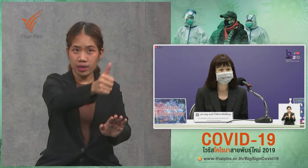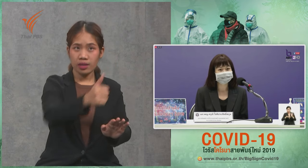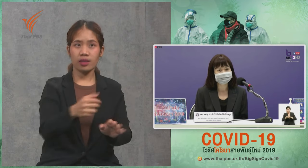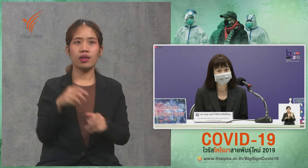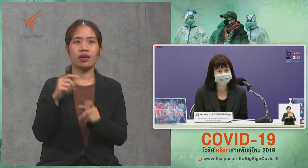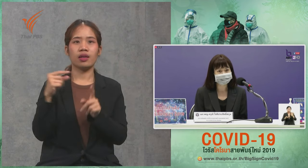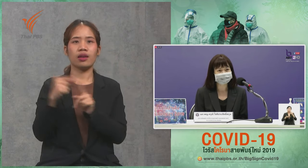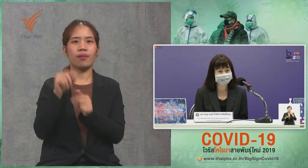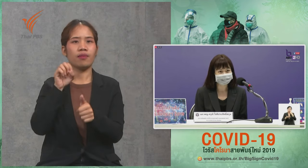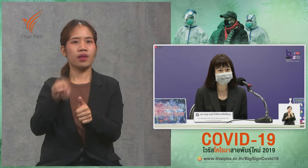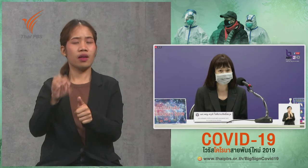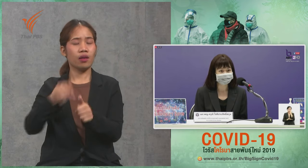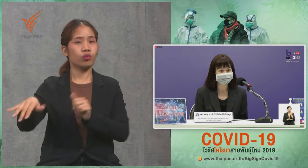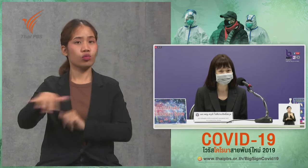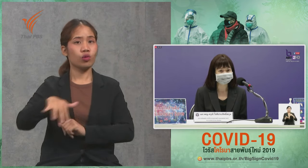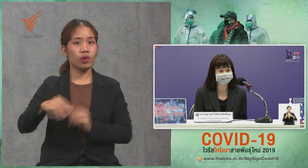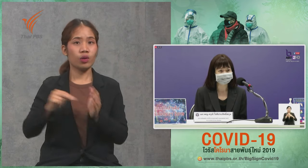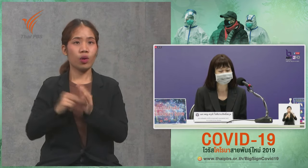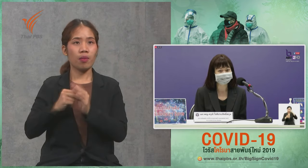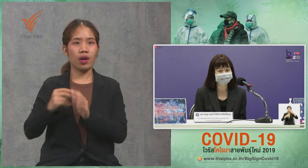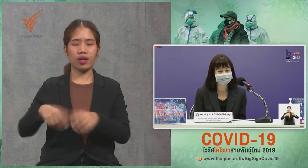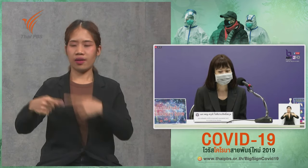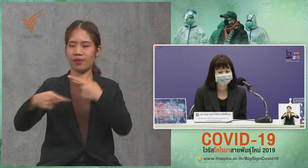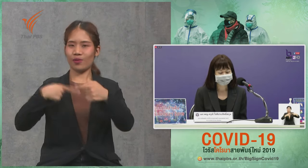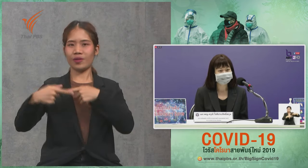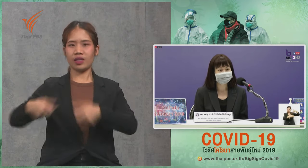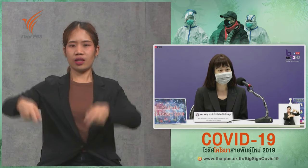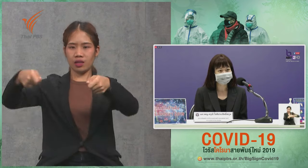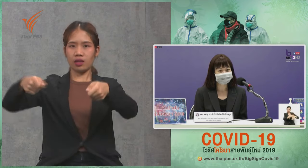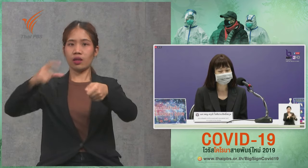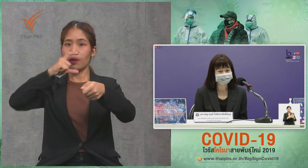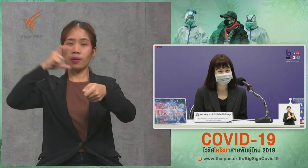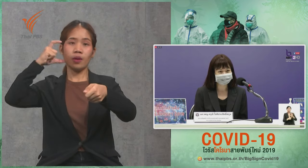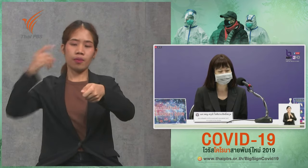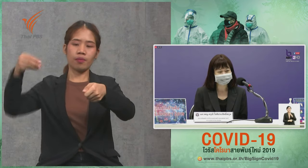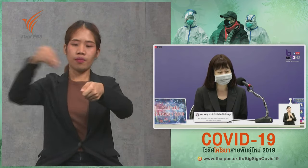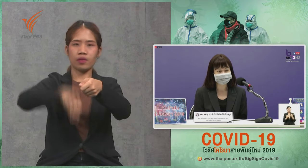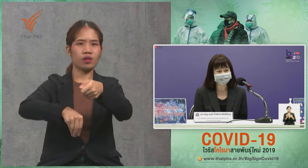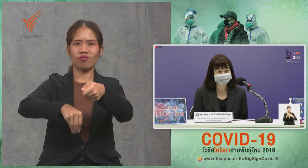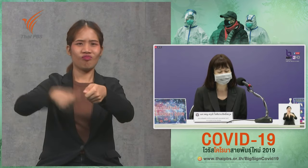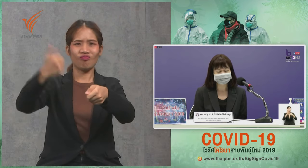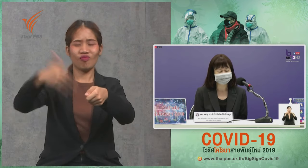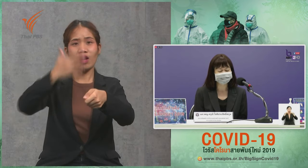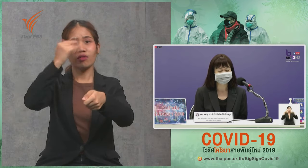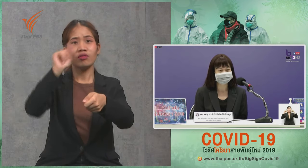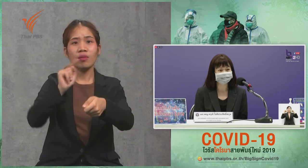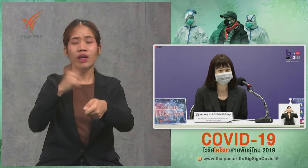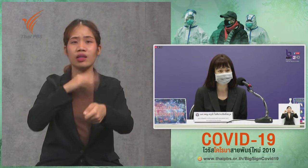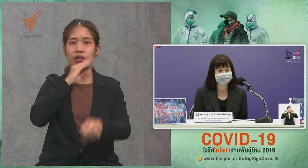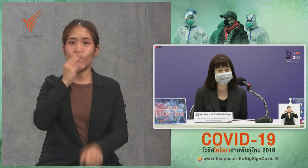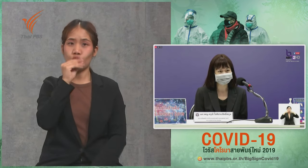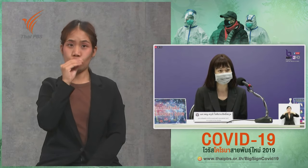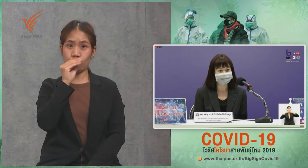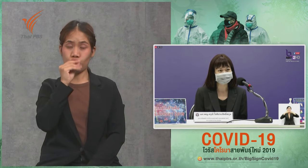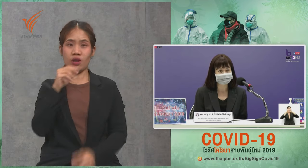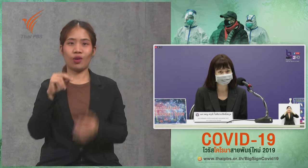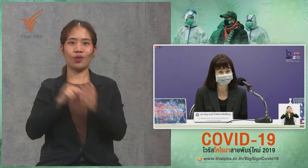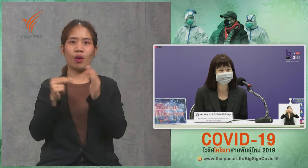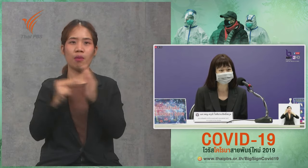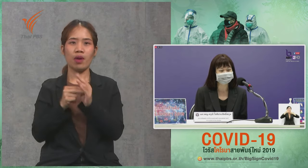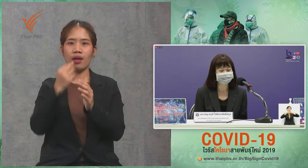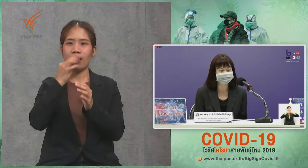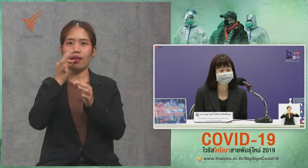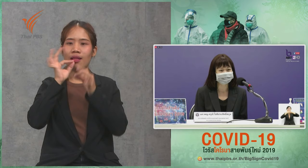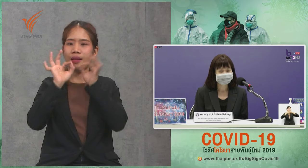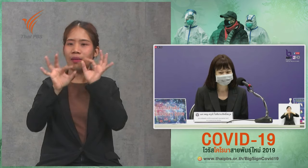คำแนะนำทั่วไปเราไม่แนะนำให้ใส่ในถุงพลาสติกนะคะเพราะว่าอย่างเวลาเราพูดเนี่ยน้ำลายมันอยู่สะสมอยู่ด้านในของหน้ากาก